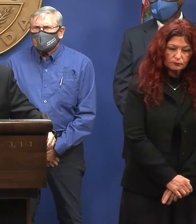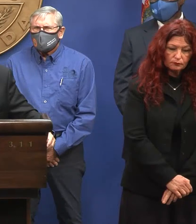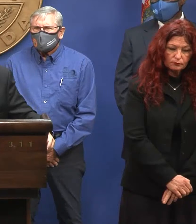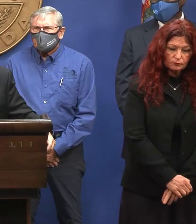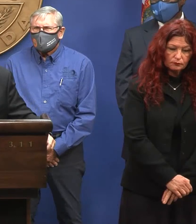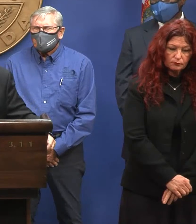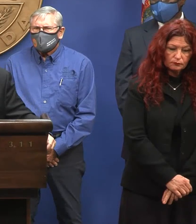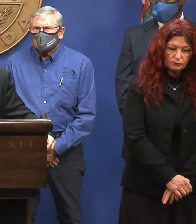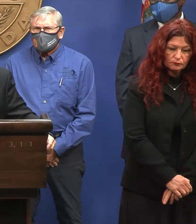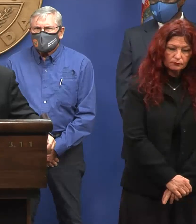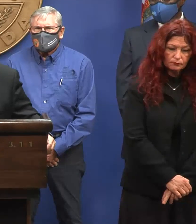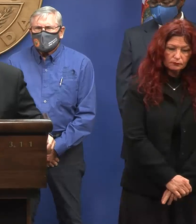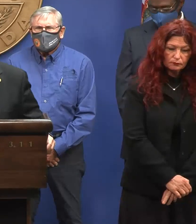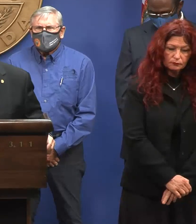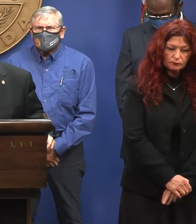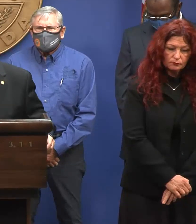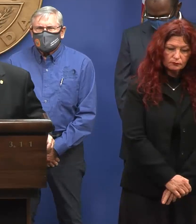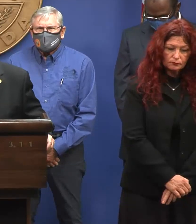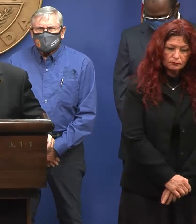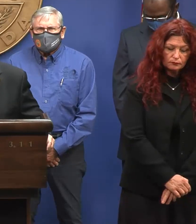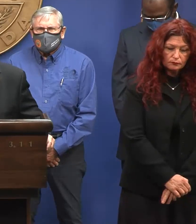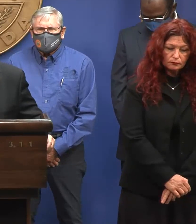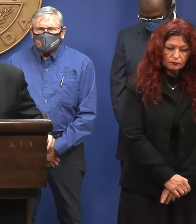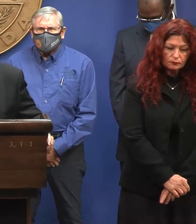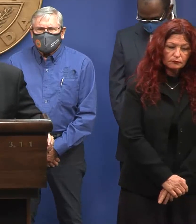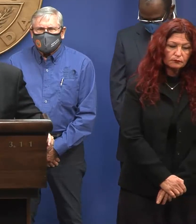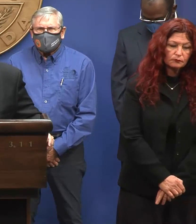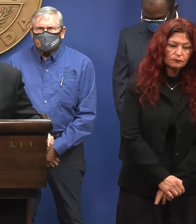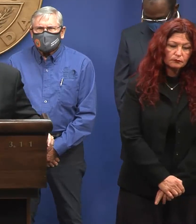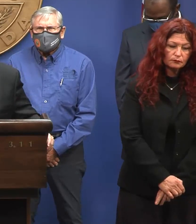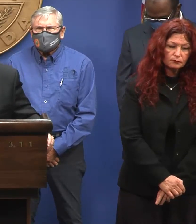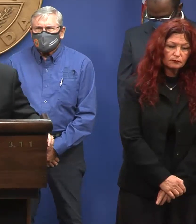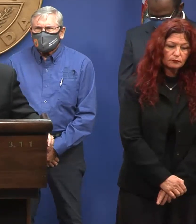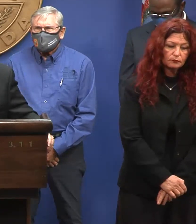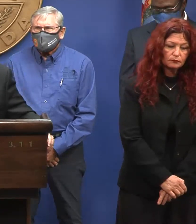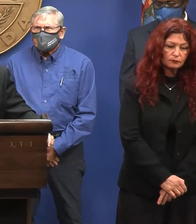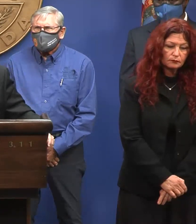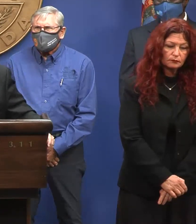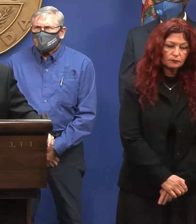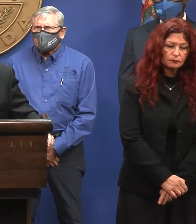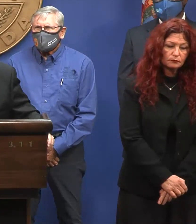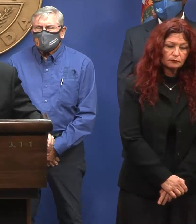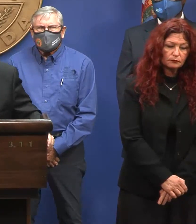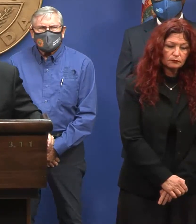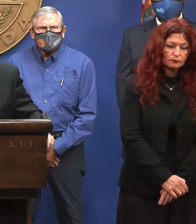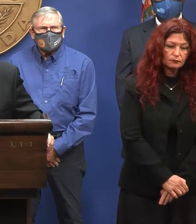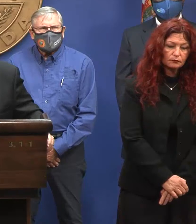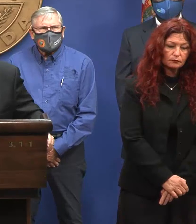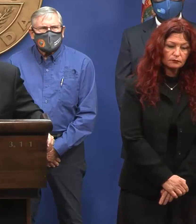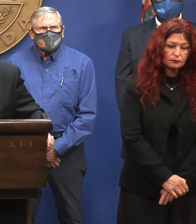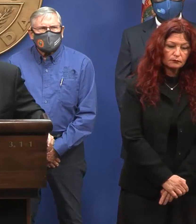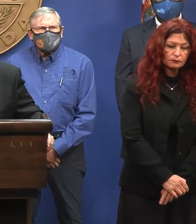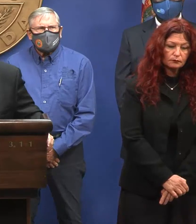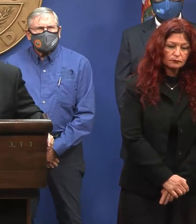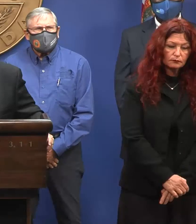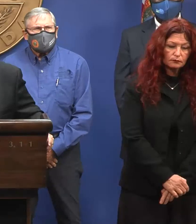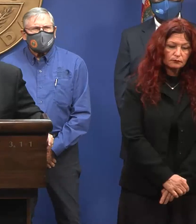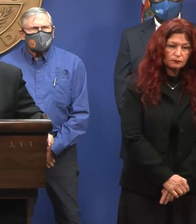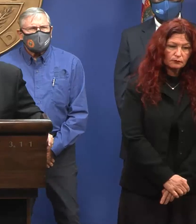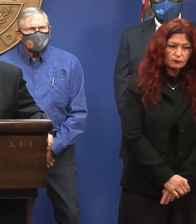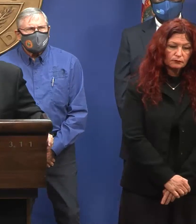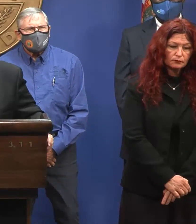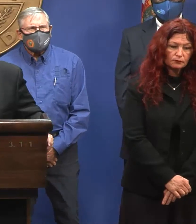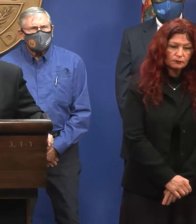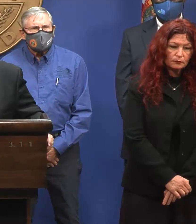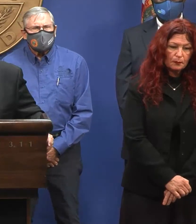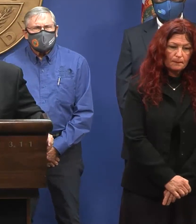que dijo la alcaldesa, es que tenemos que estar preparados. Si algo aprendimos todos de esta pandemia que hemos acabado de pasar, es